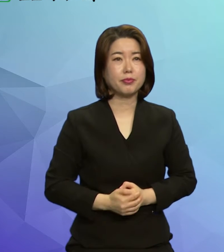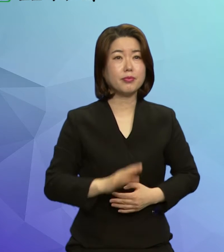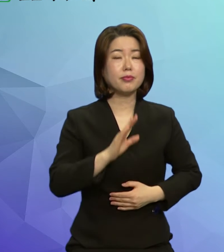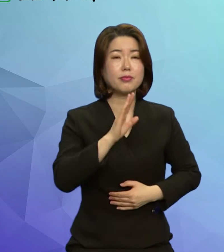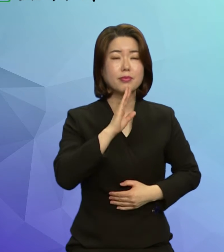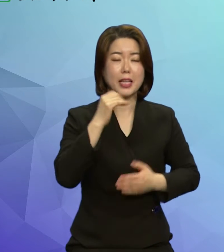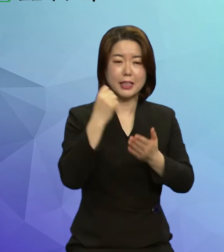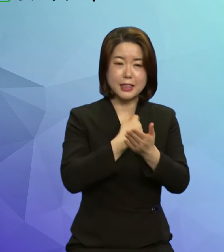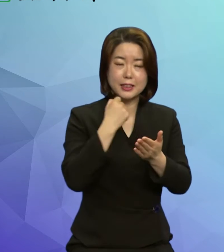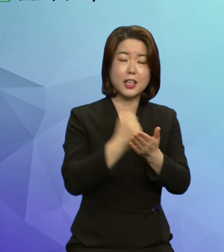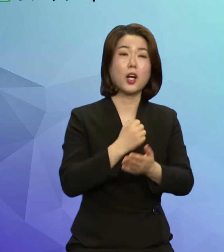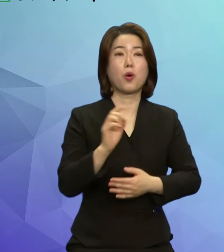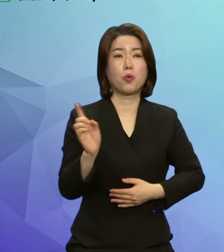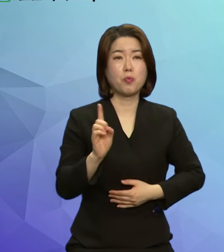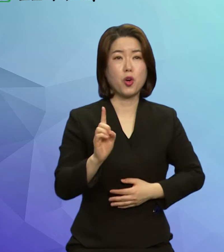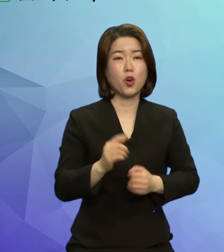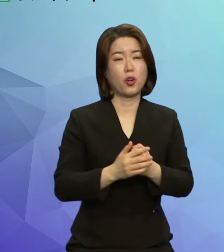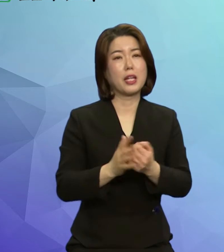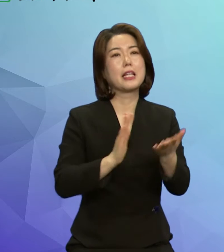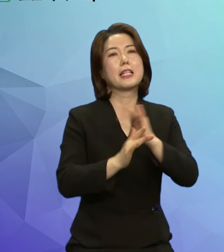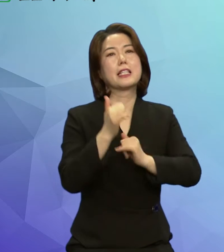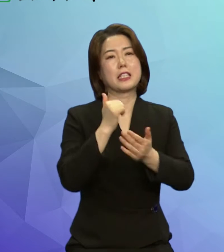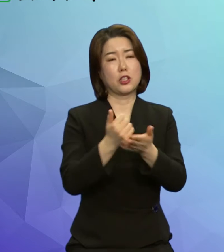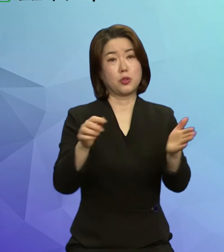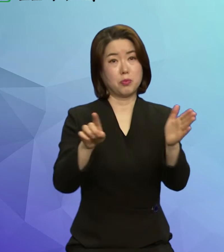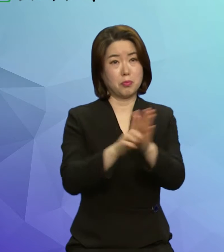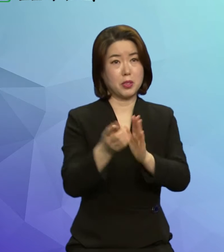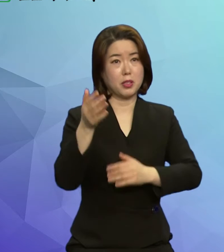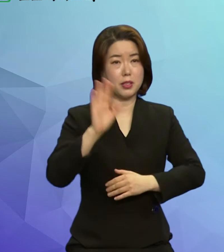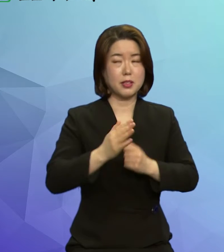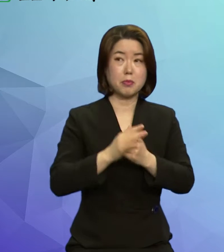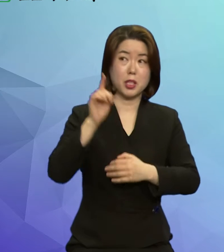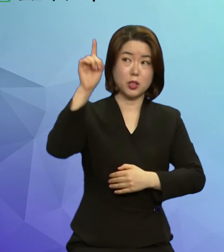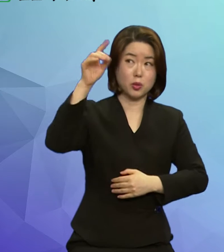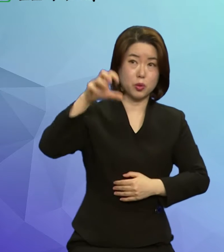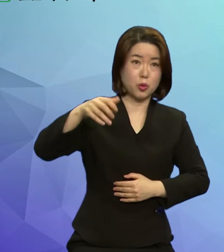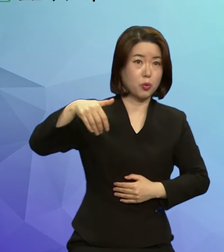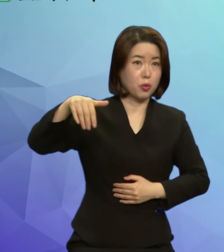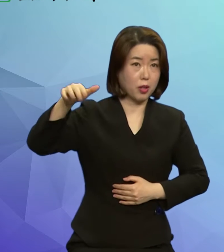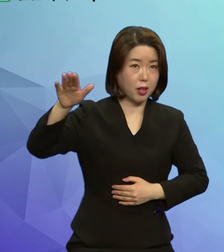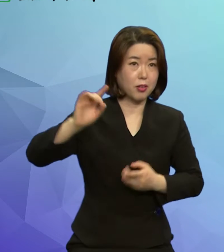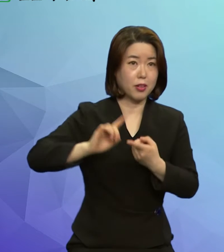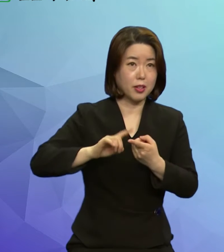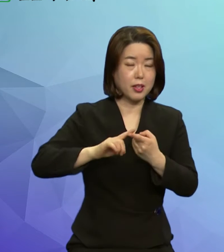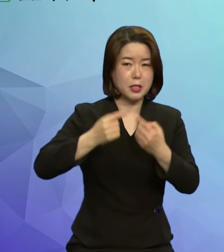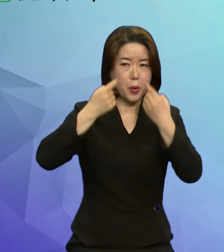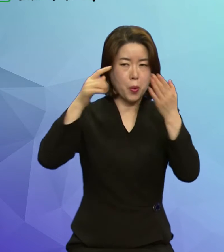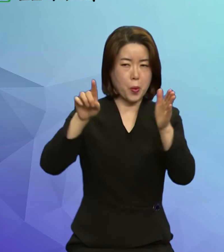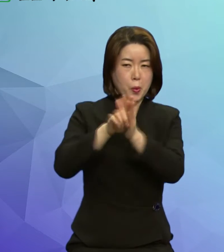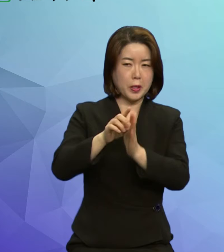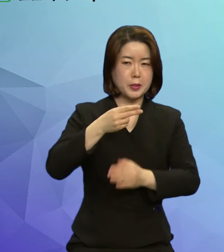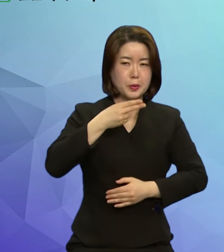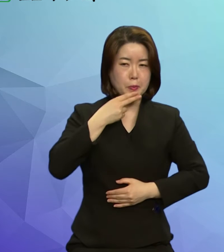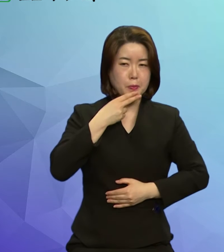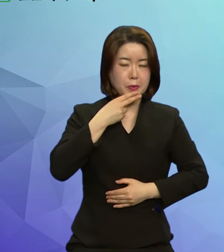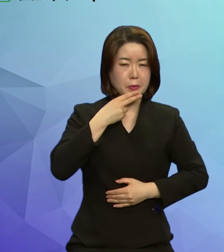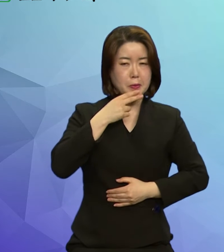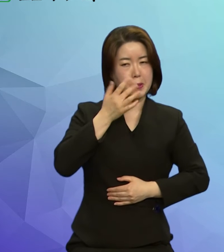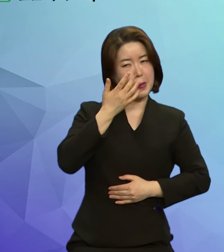참 안타까운 것은 예수님을 믿고도 자기가 천국에 갈 것에 대한 확신이 없는 사람이 많다는